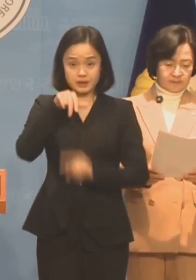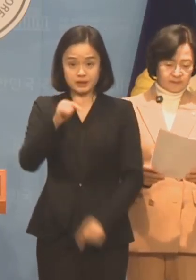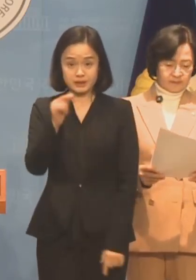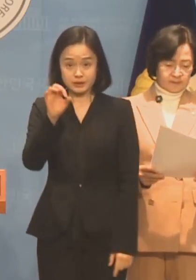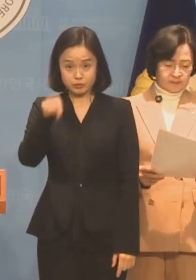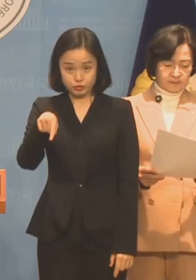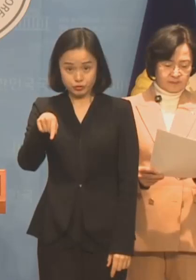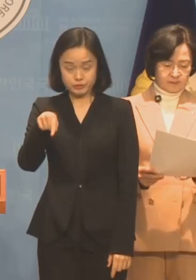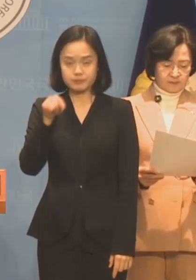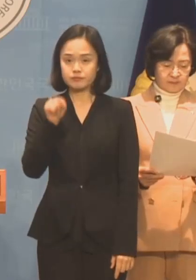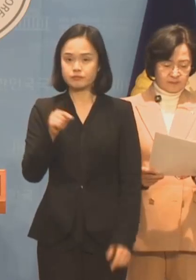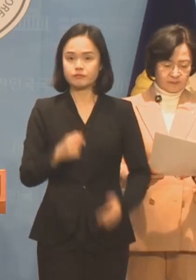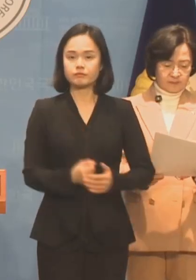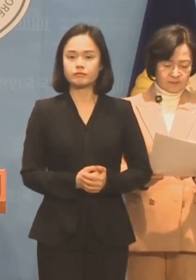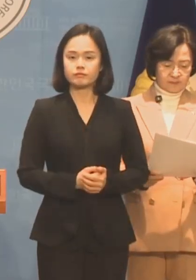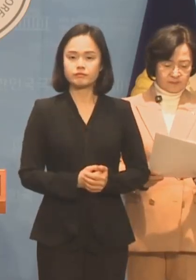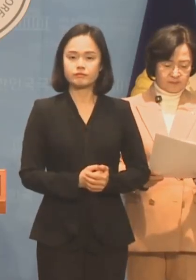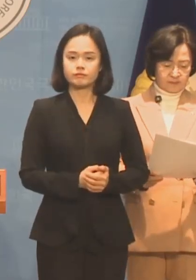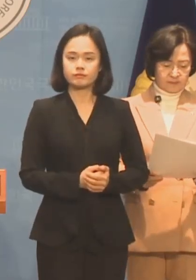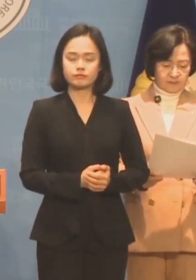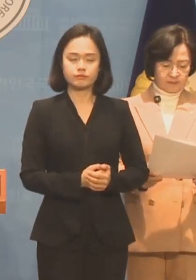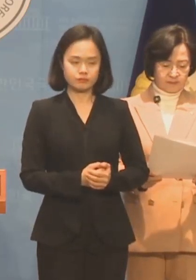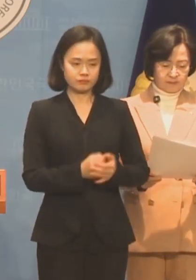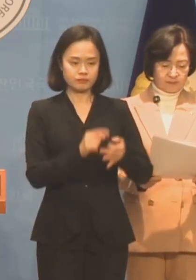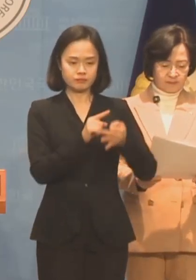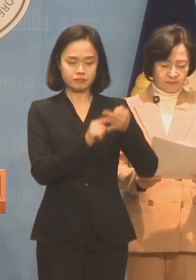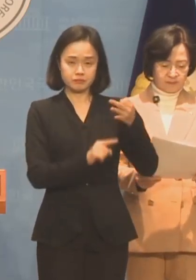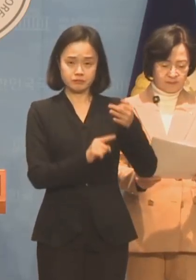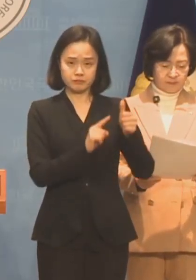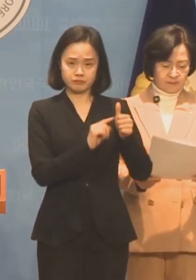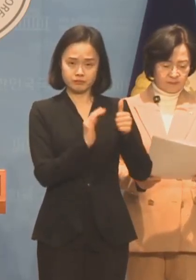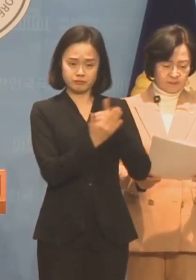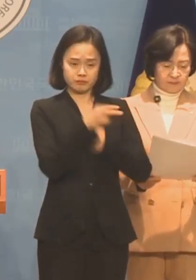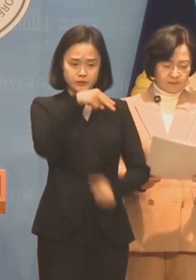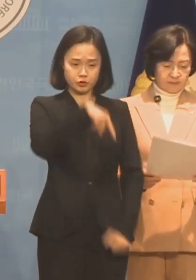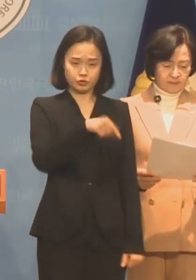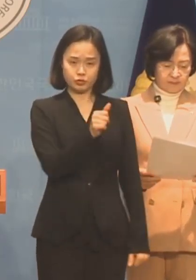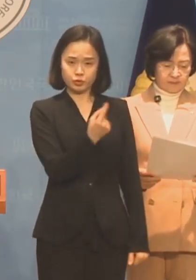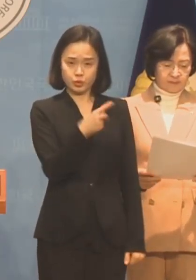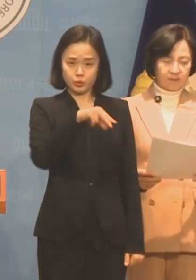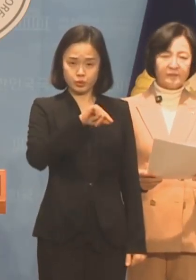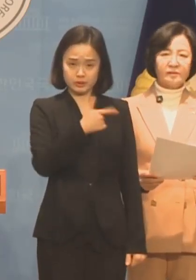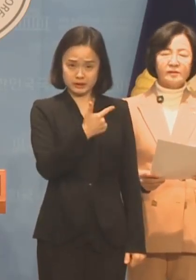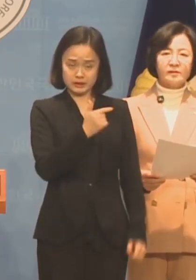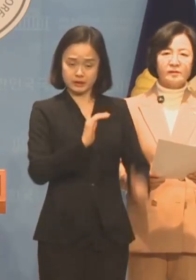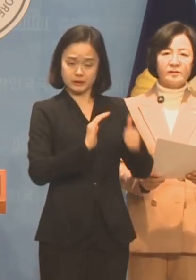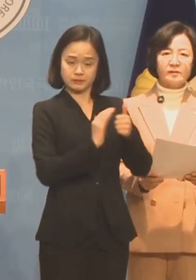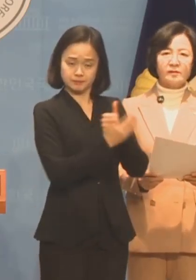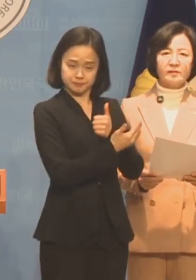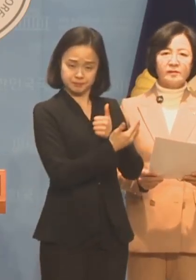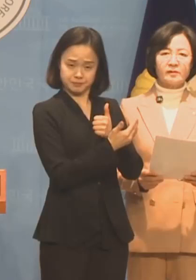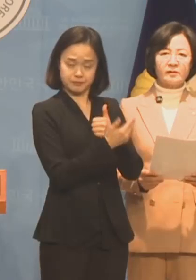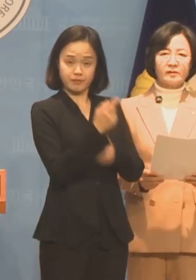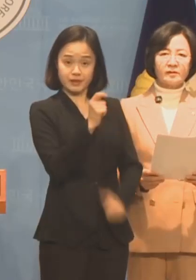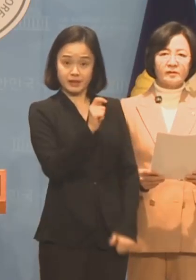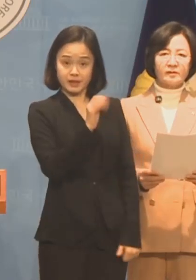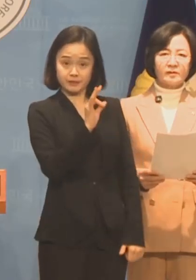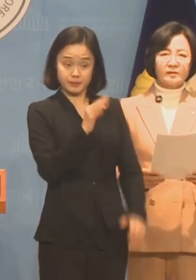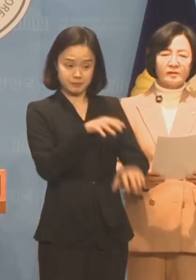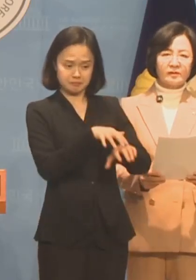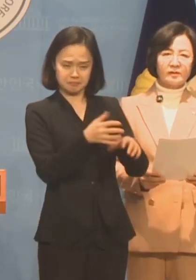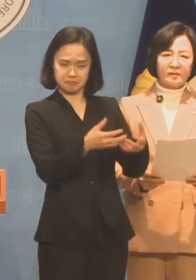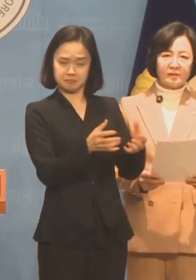수호신 TF 운영과 관련된 충격적인 사실을 국민 여러분께 말씀드리고자